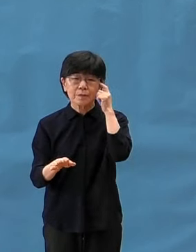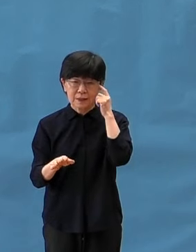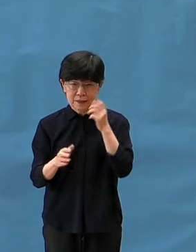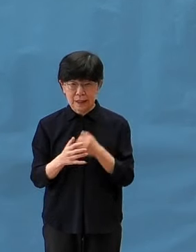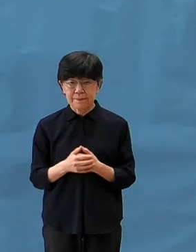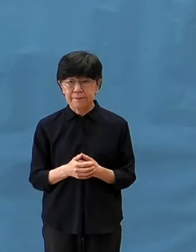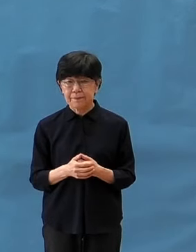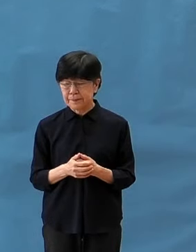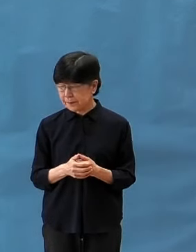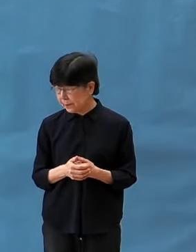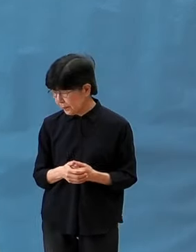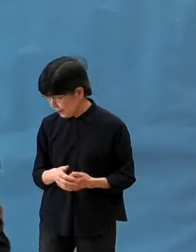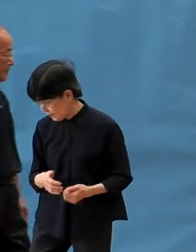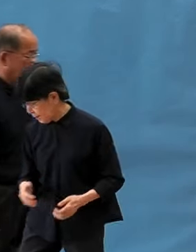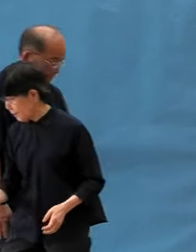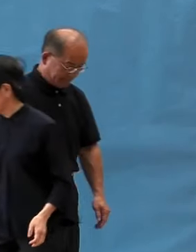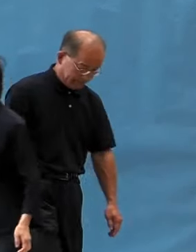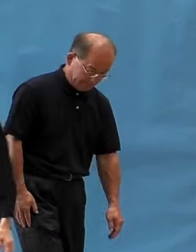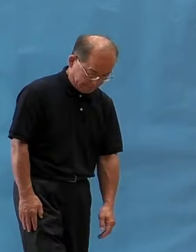わかりました、ありがとうございます。